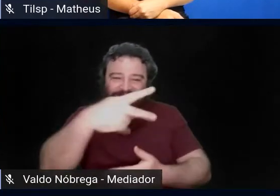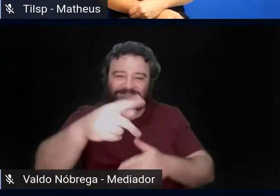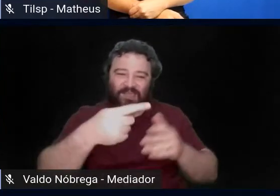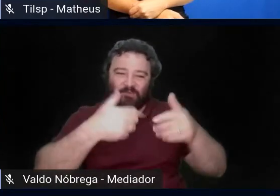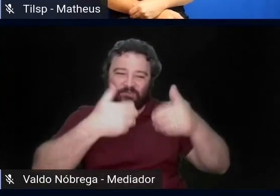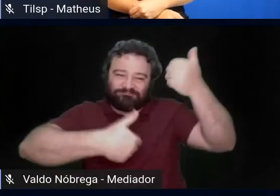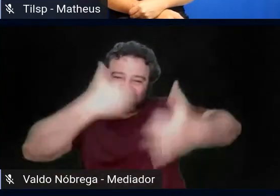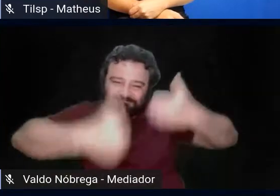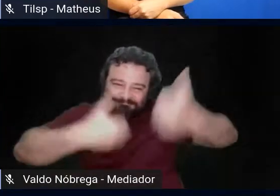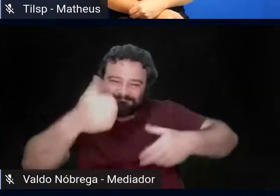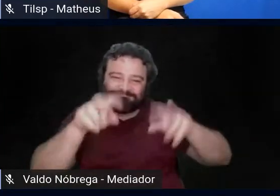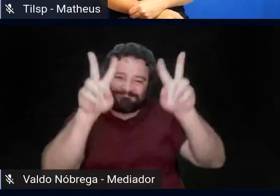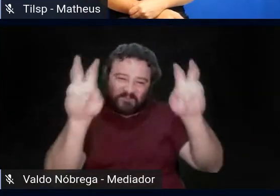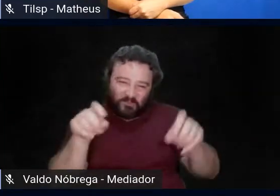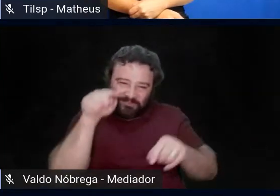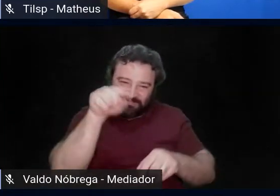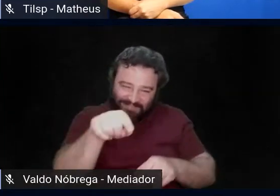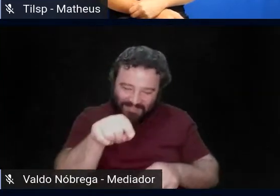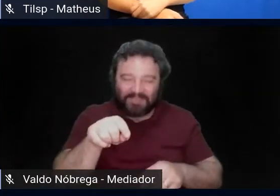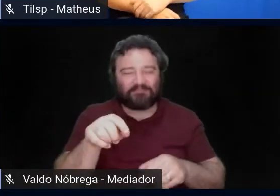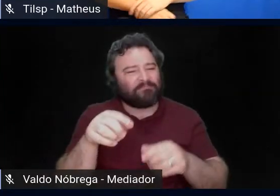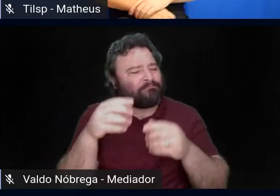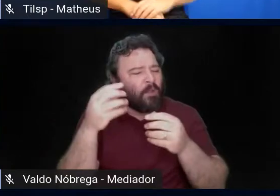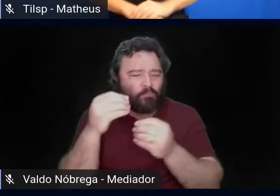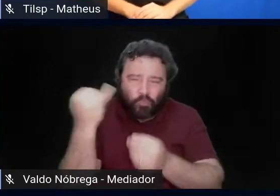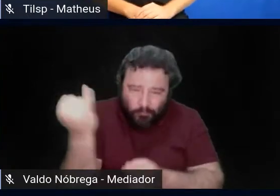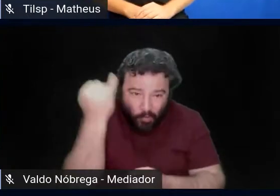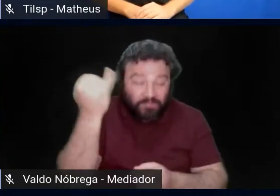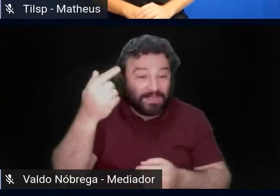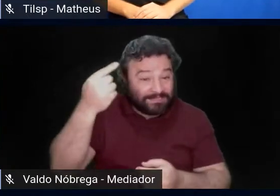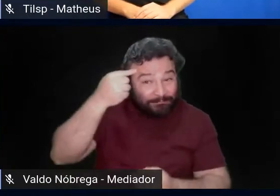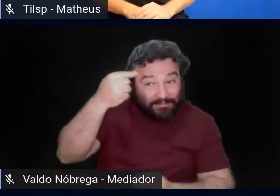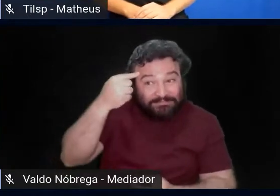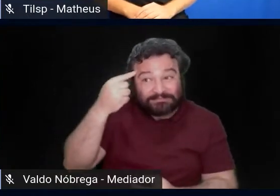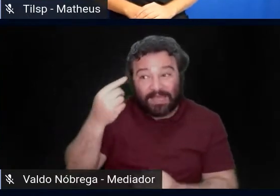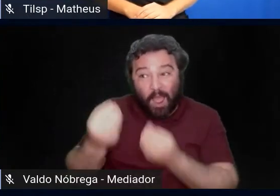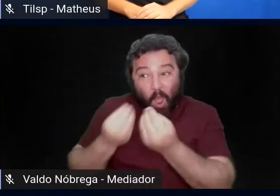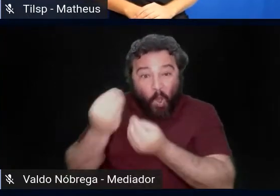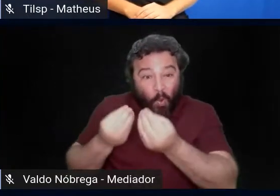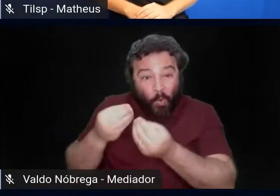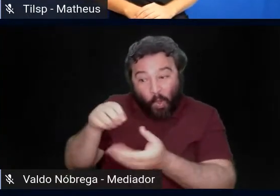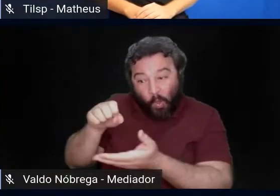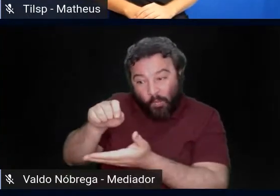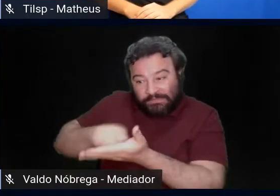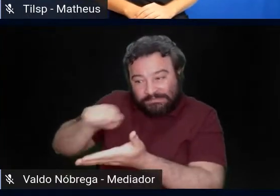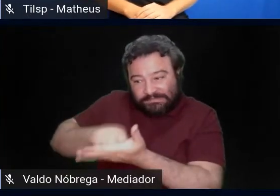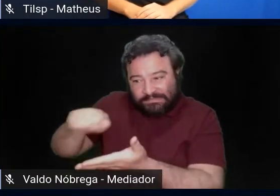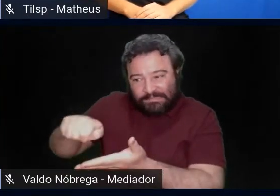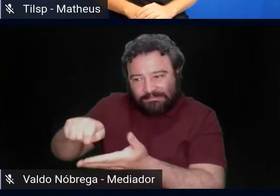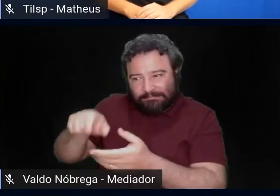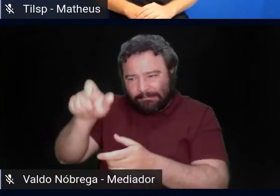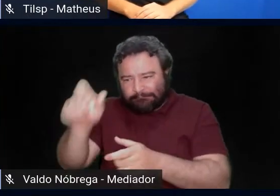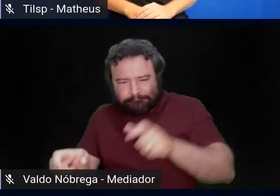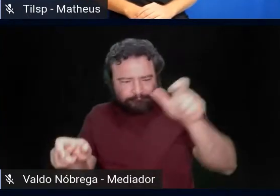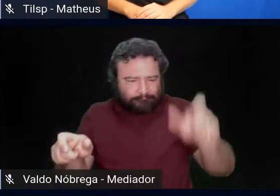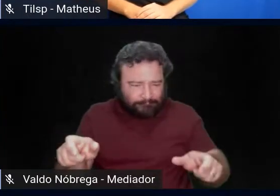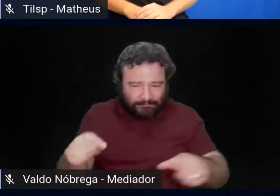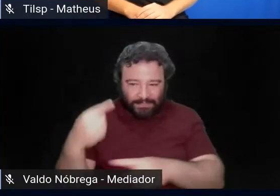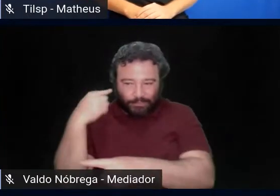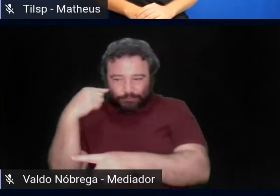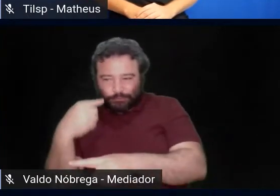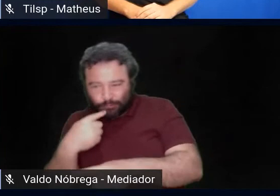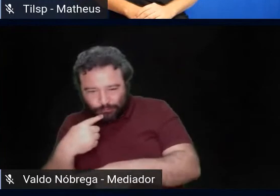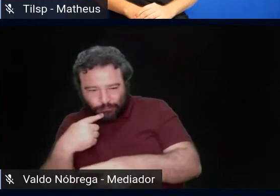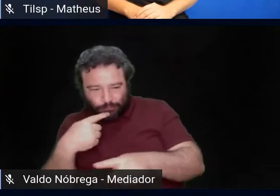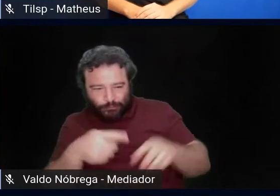neste capítulo do livro, né, é uma publicação sua com as suas vivências e são vivências e que é muito importante a